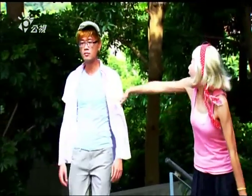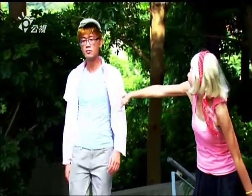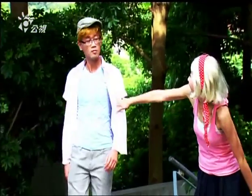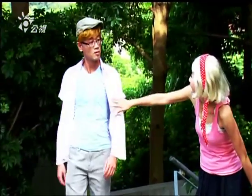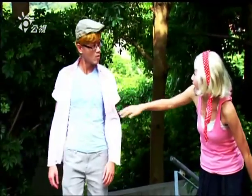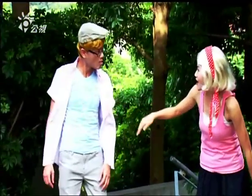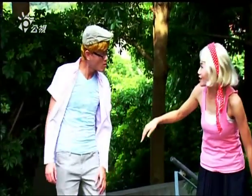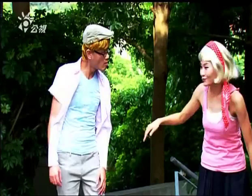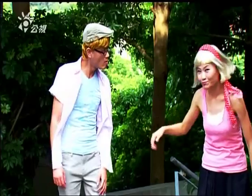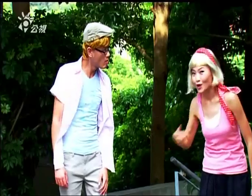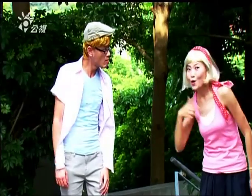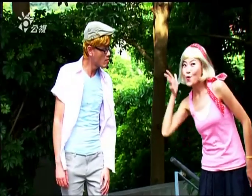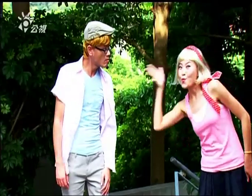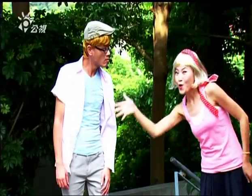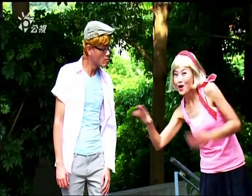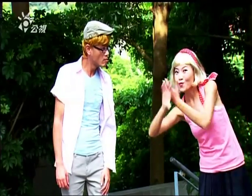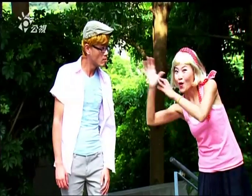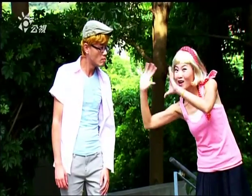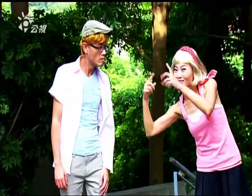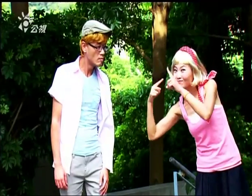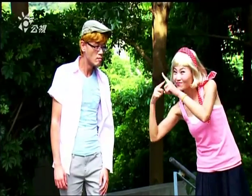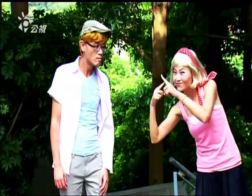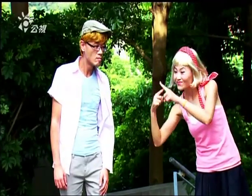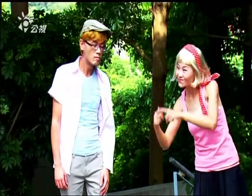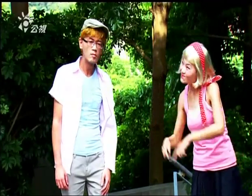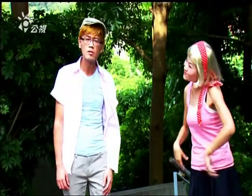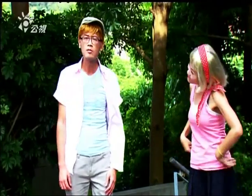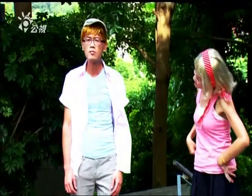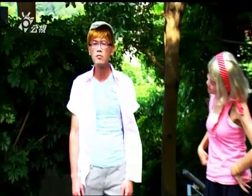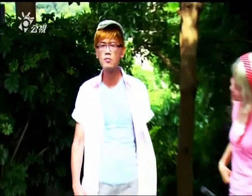啊。啊？问那个阿多啊啦